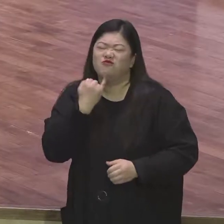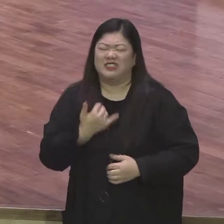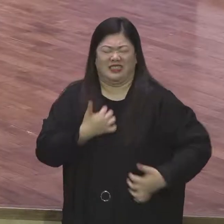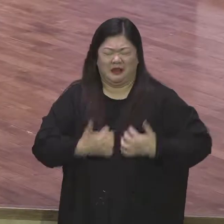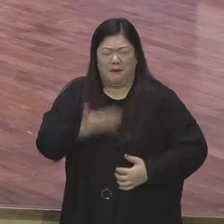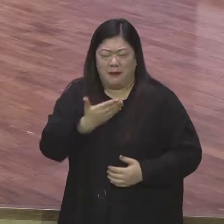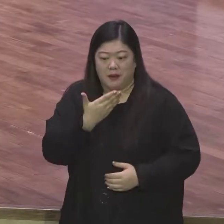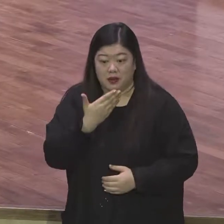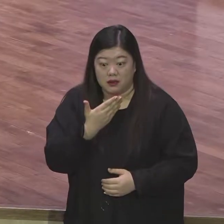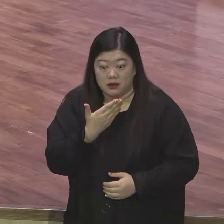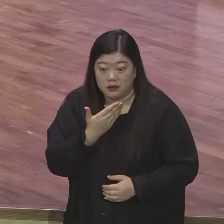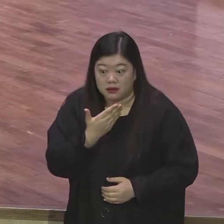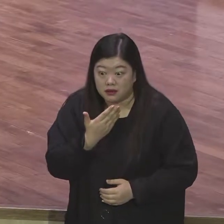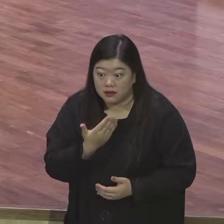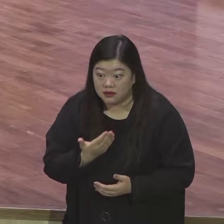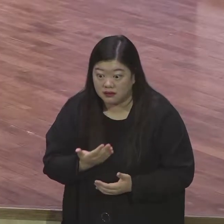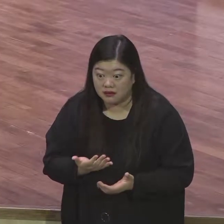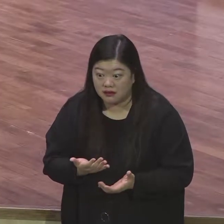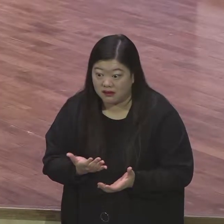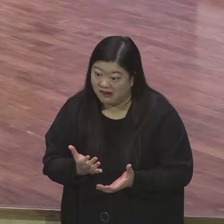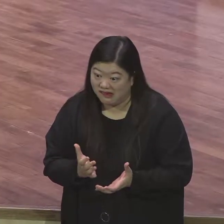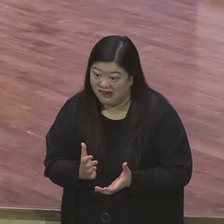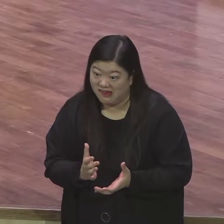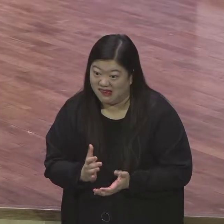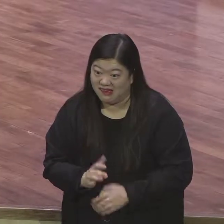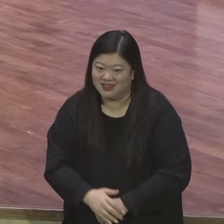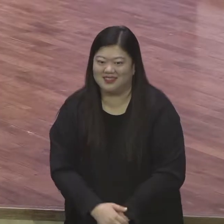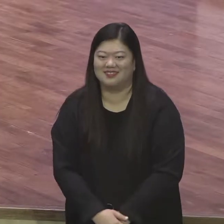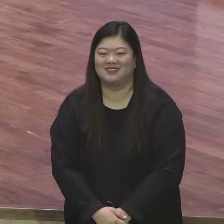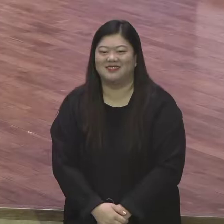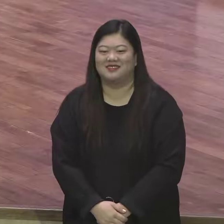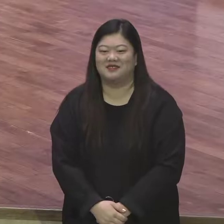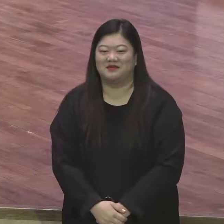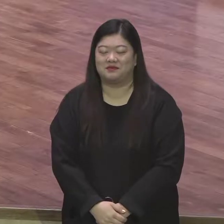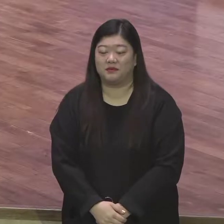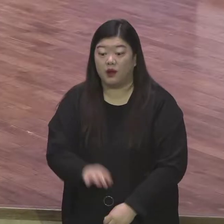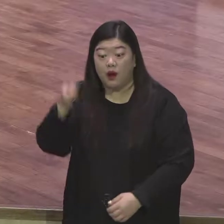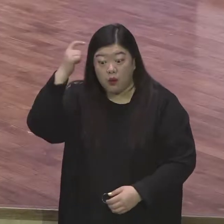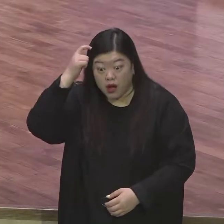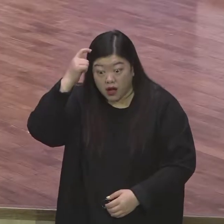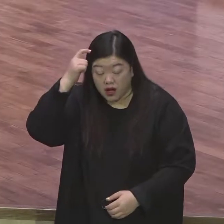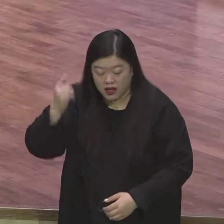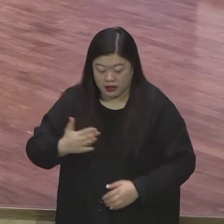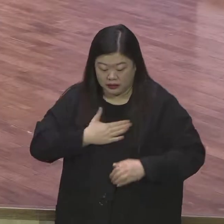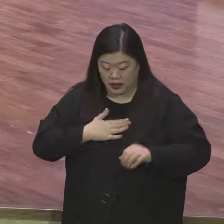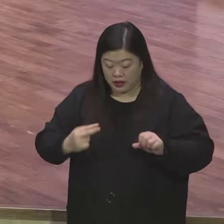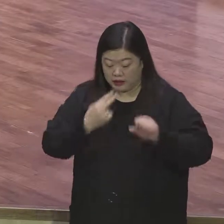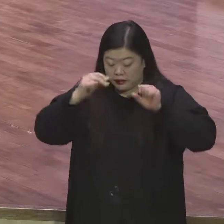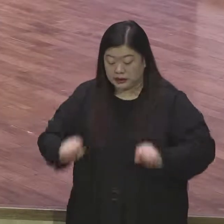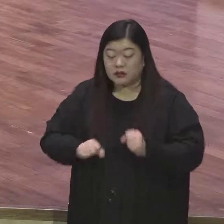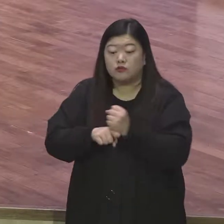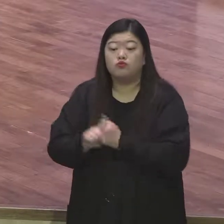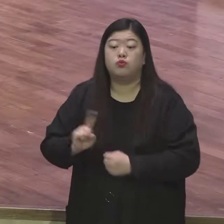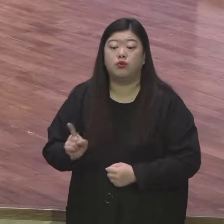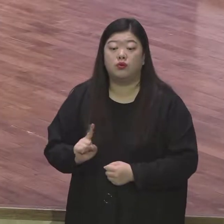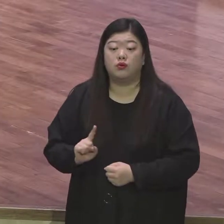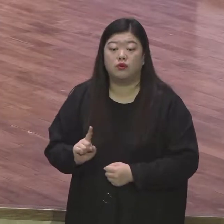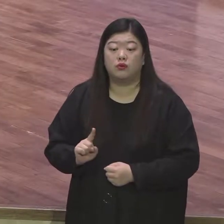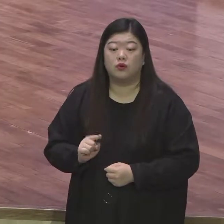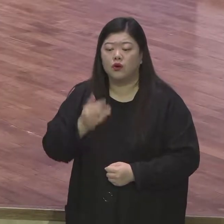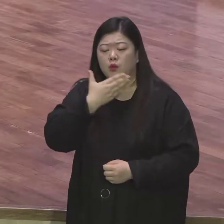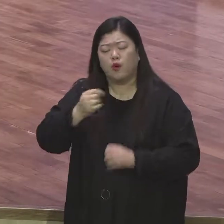왜 그래요? 왜 복음만이 자신의 존재 이유가 된다? 왜 복음